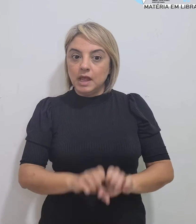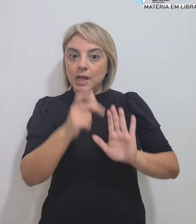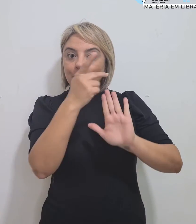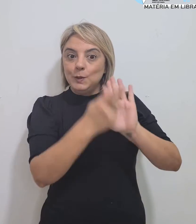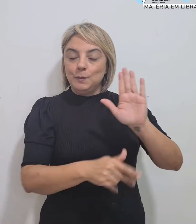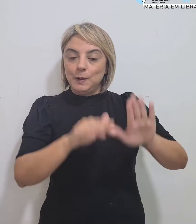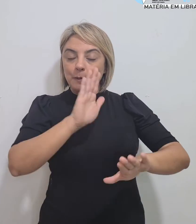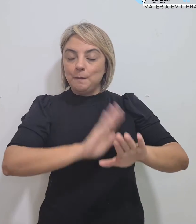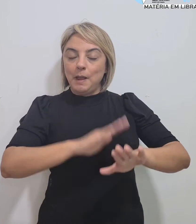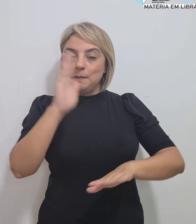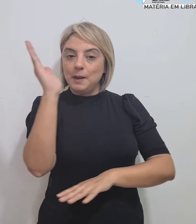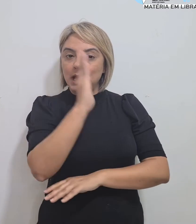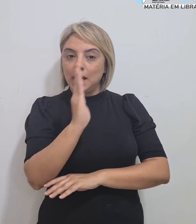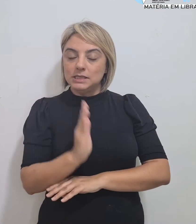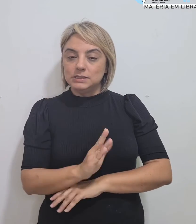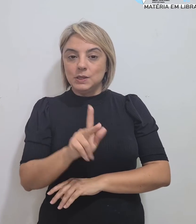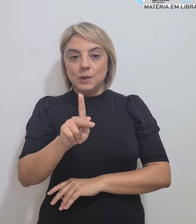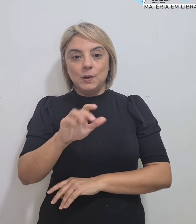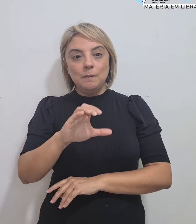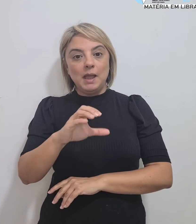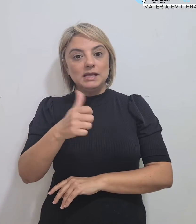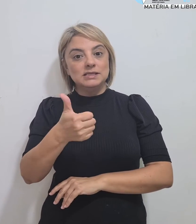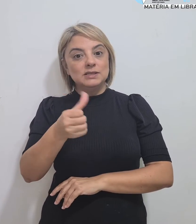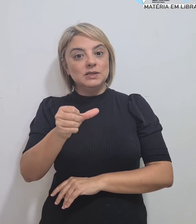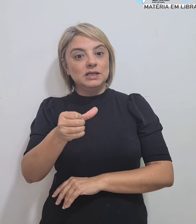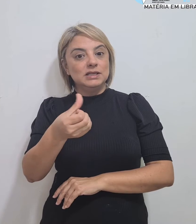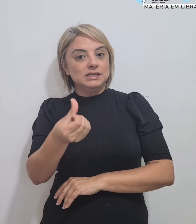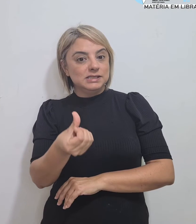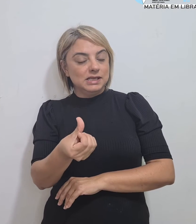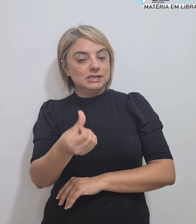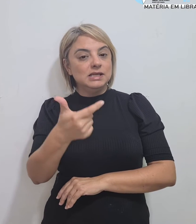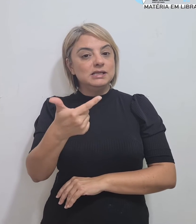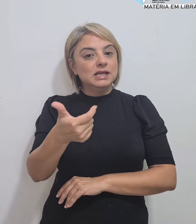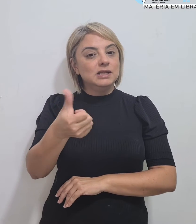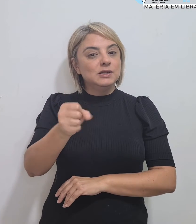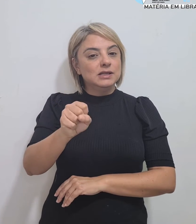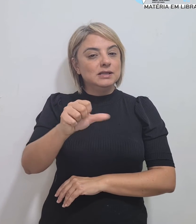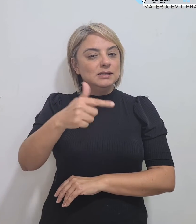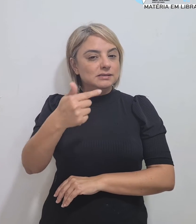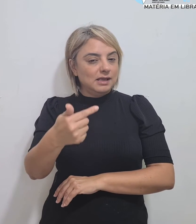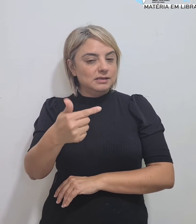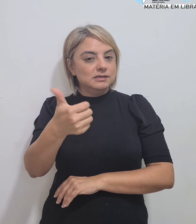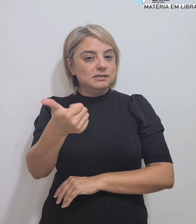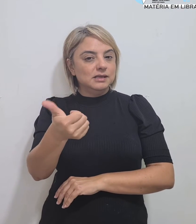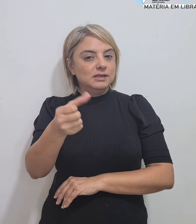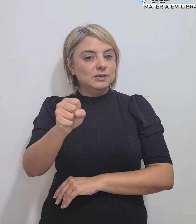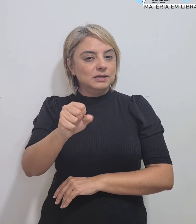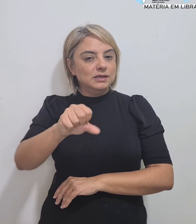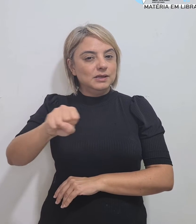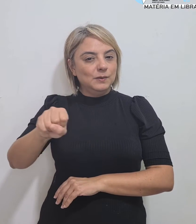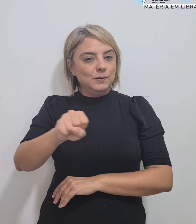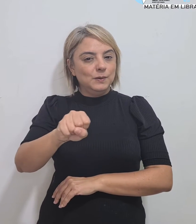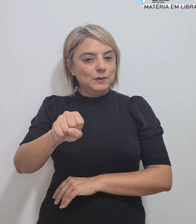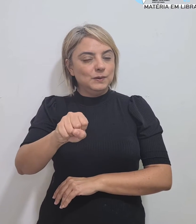do Plano Mais Brasil, PEC 186, 187 e 188,